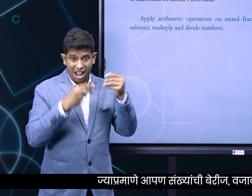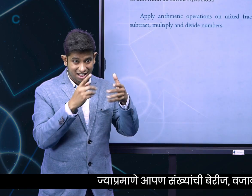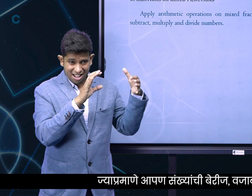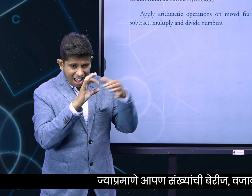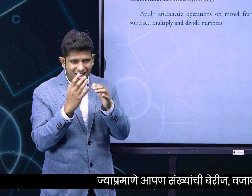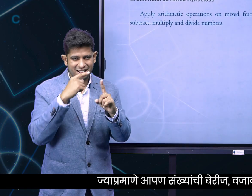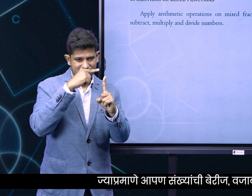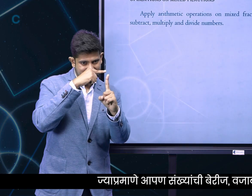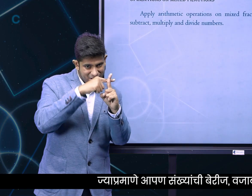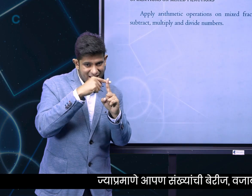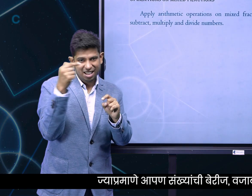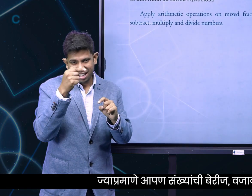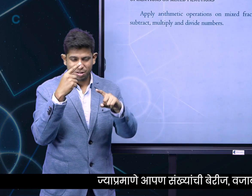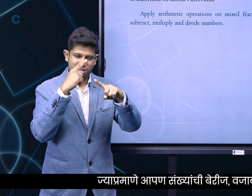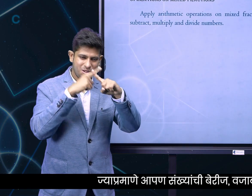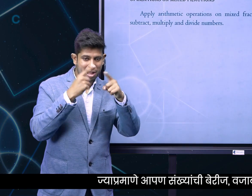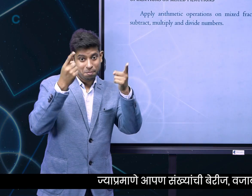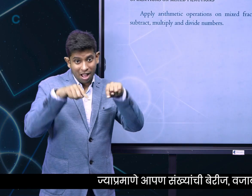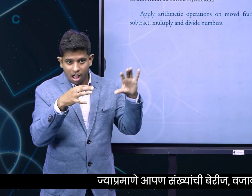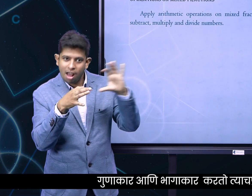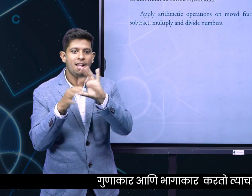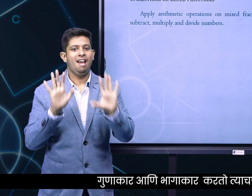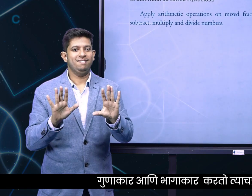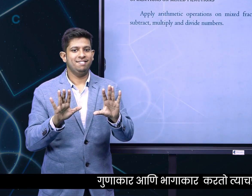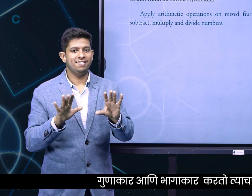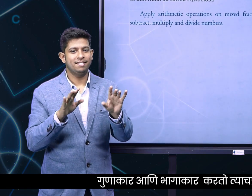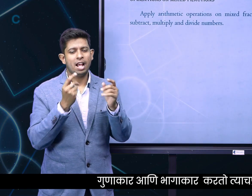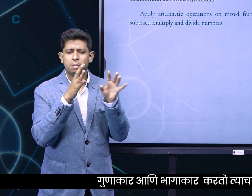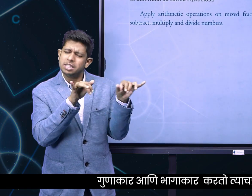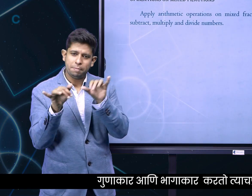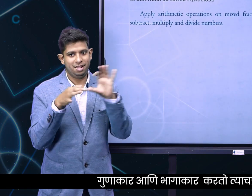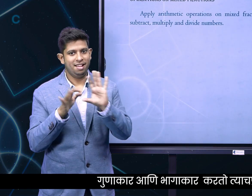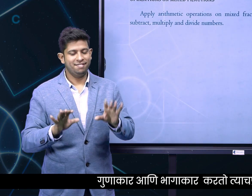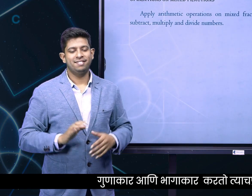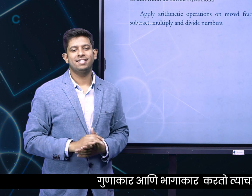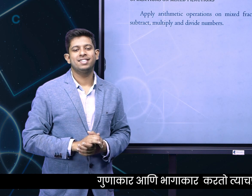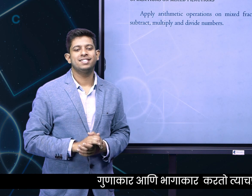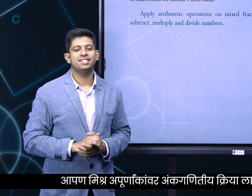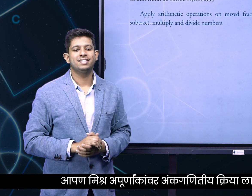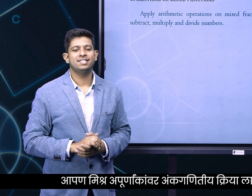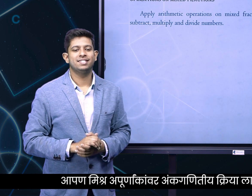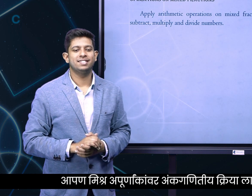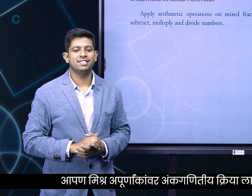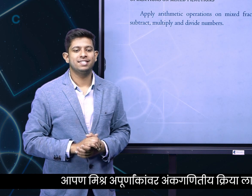ज्याप्रमाणे आपण संख्यांची बेरीज, वजाबाकी, गुणाकार आणि भागाकार करतो, त्याचप्रमाणे आपण मिश्र